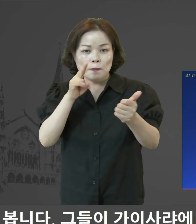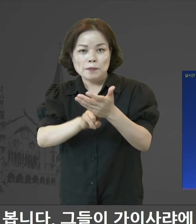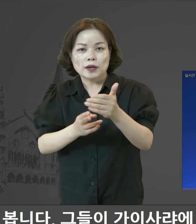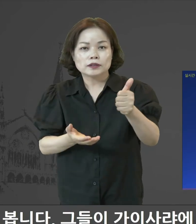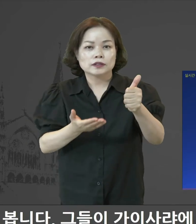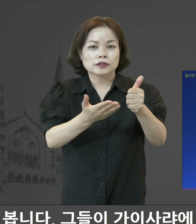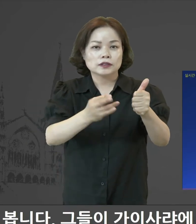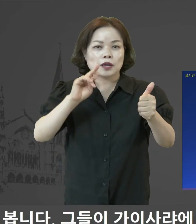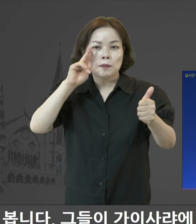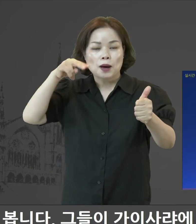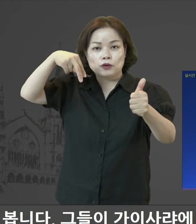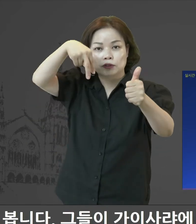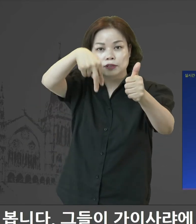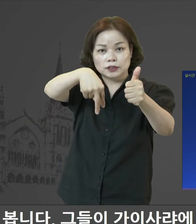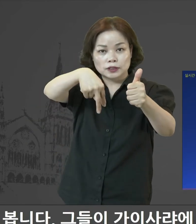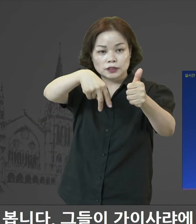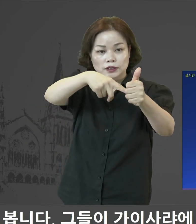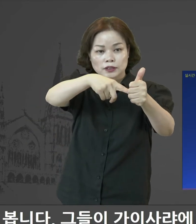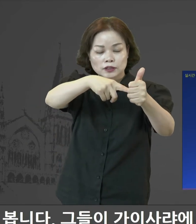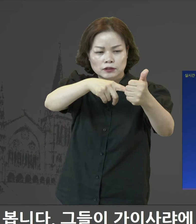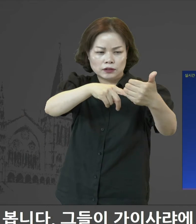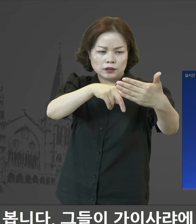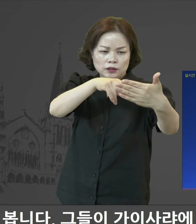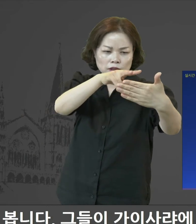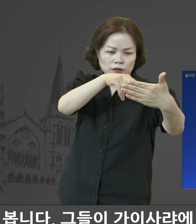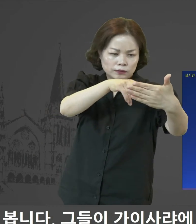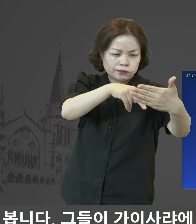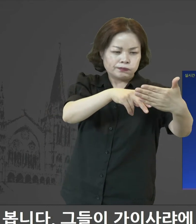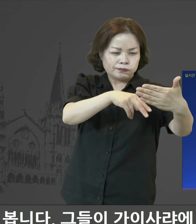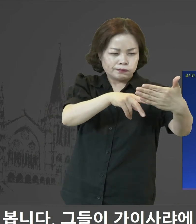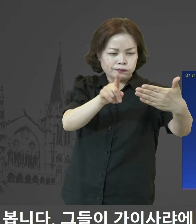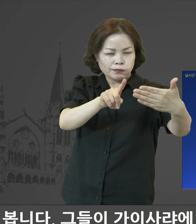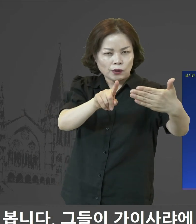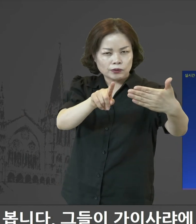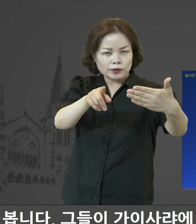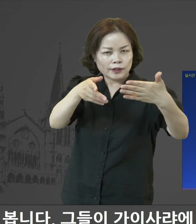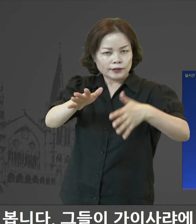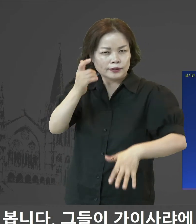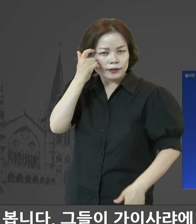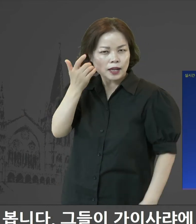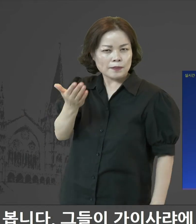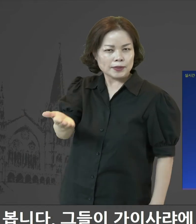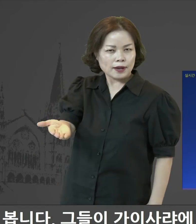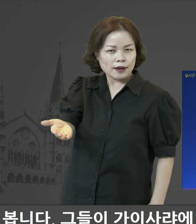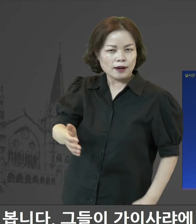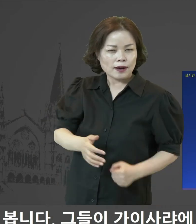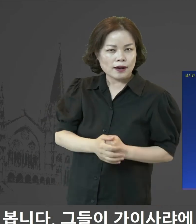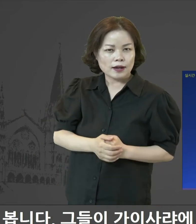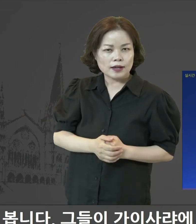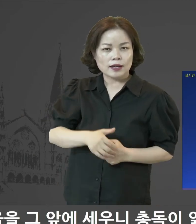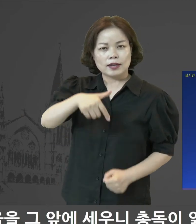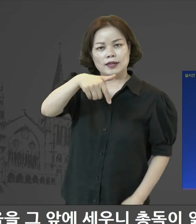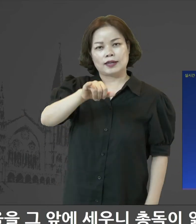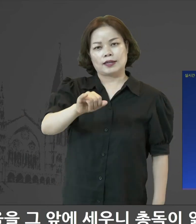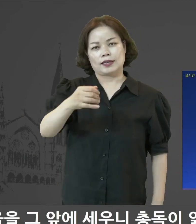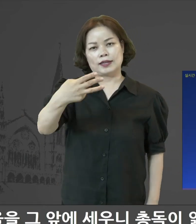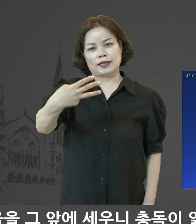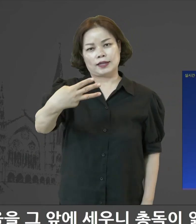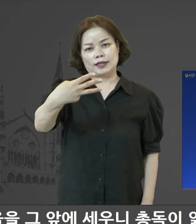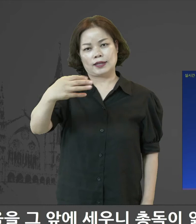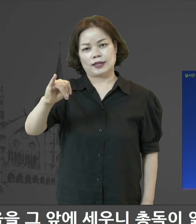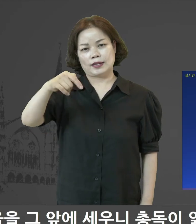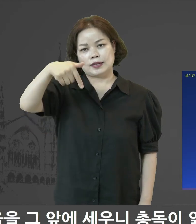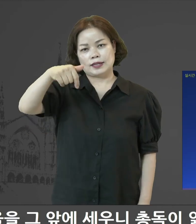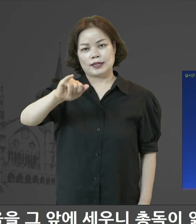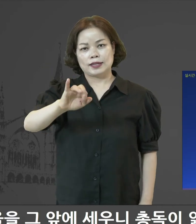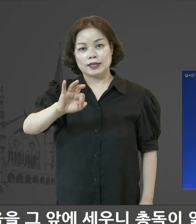앞에 세우니 총독이 읽고 바울더러 어느 영지 사람이냐 물어 길리기아 사람인 줄